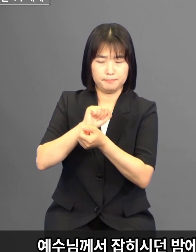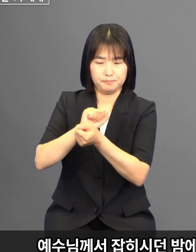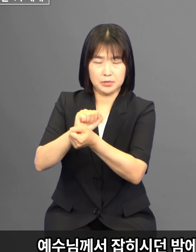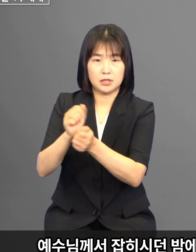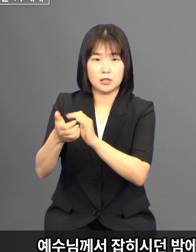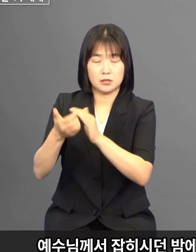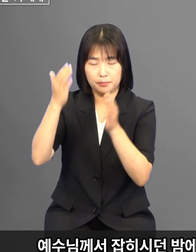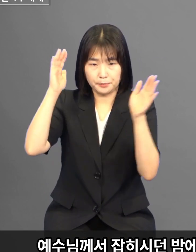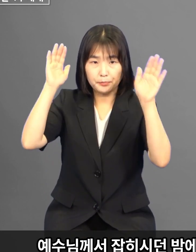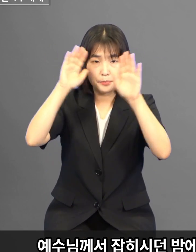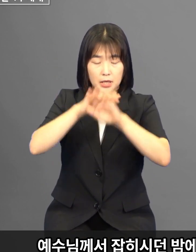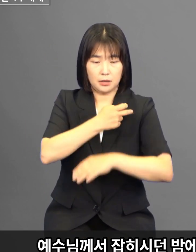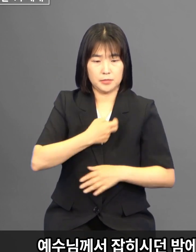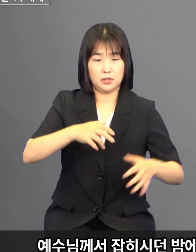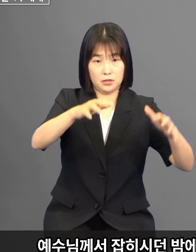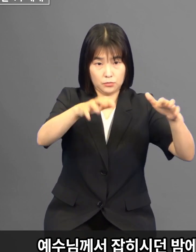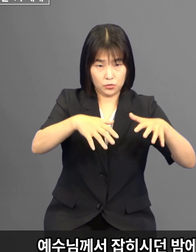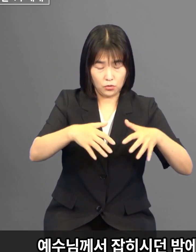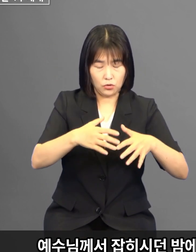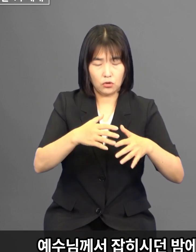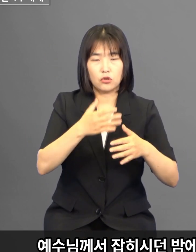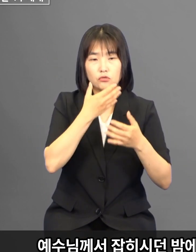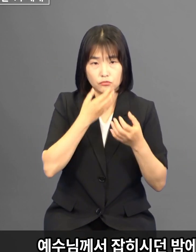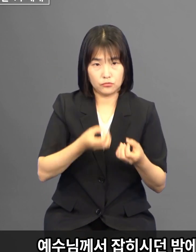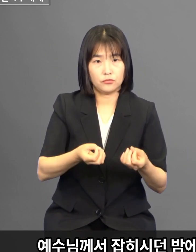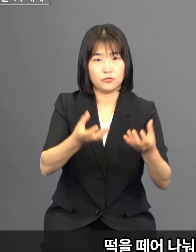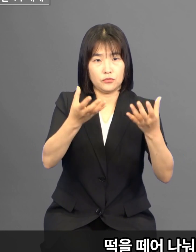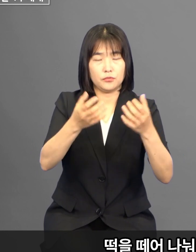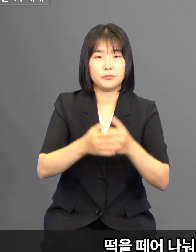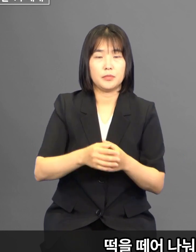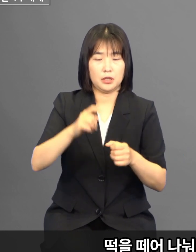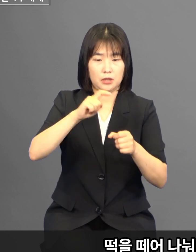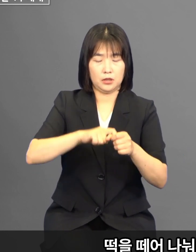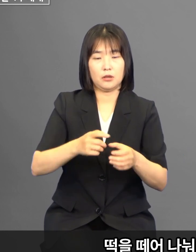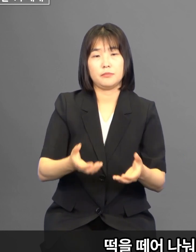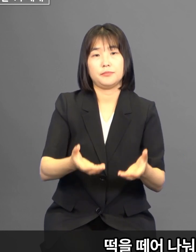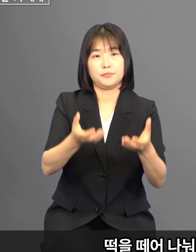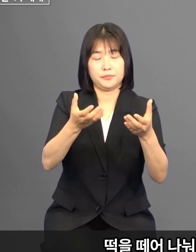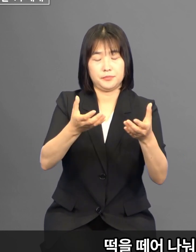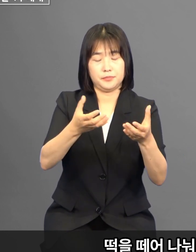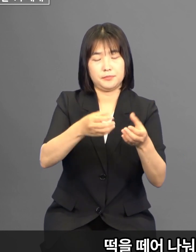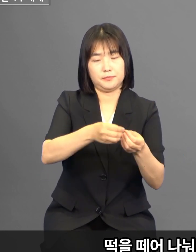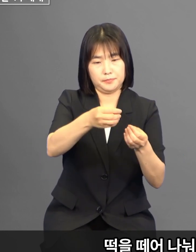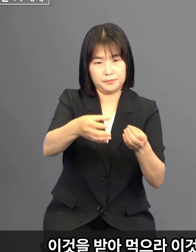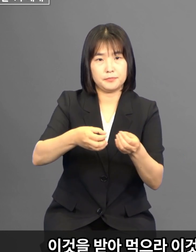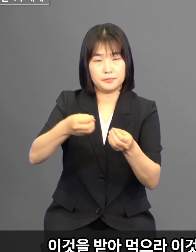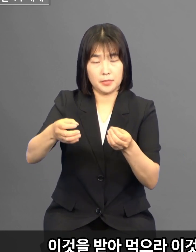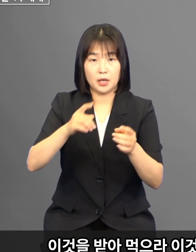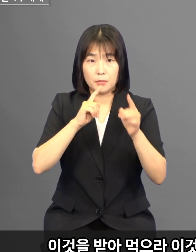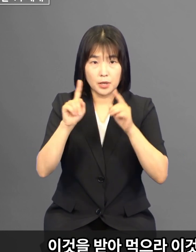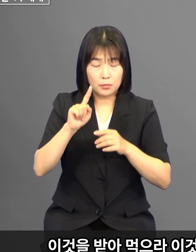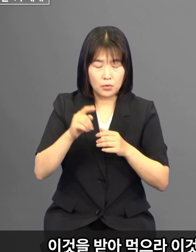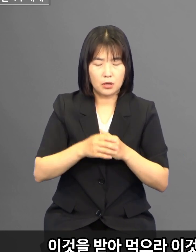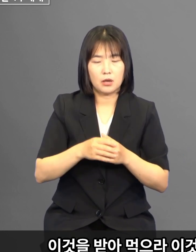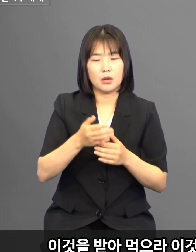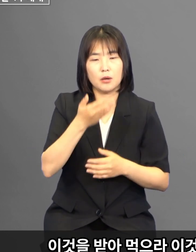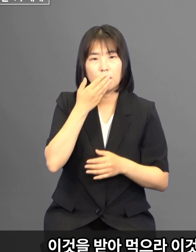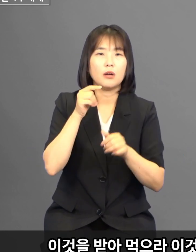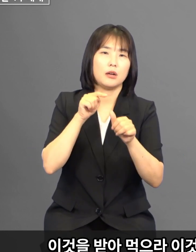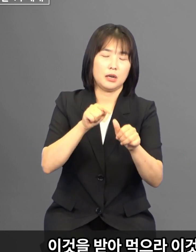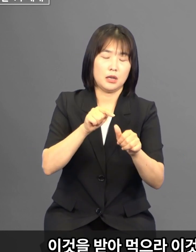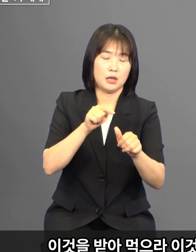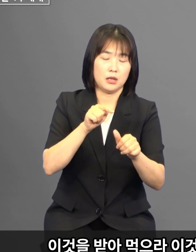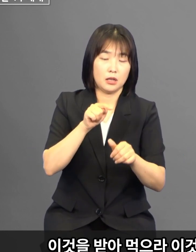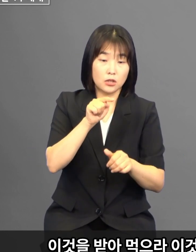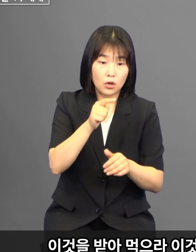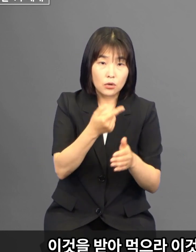밤에 제자들을 불러 모으시고 축사하시고 떡을 떼어 나눠주시면서 말씀하셨습니다. 이것을 받아 먹으라. 이것은 너희를